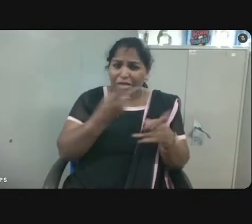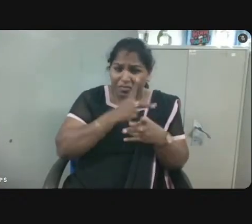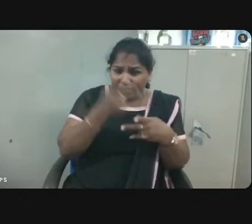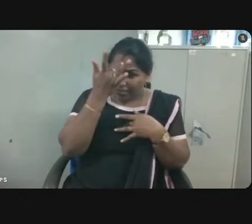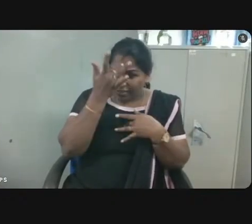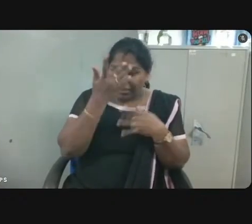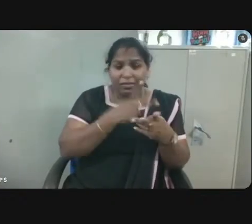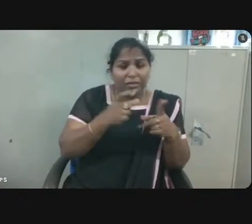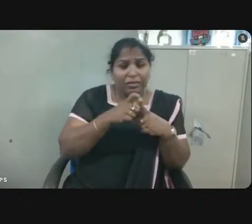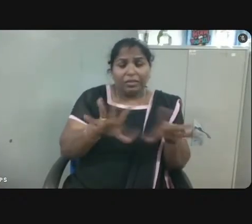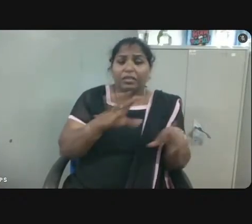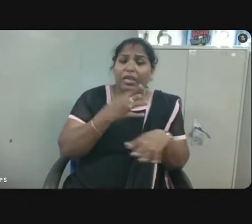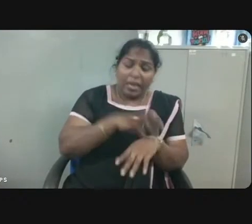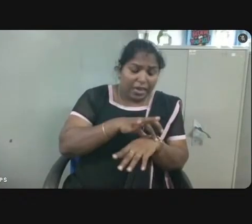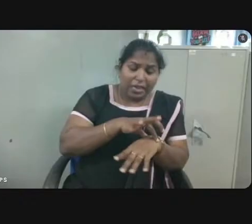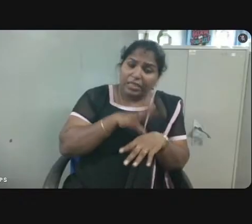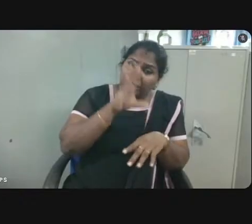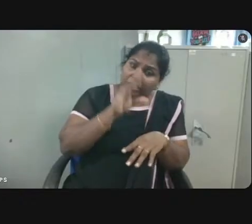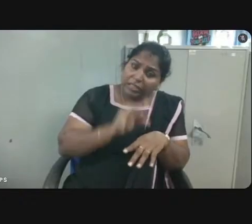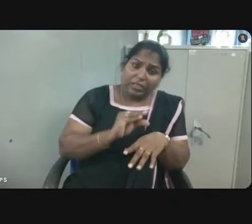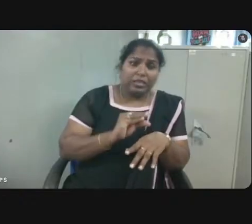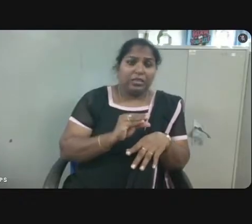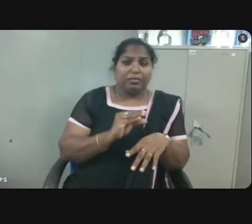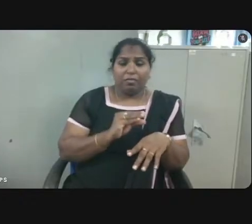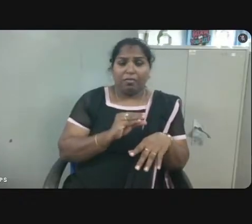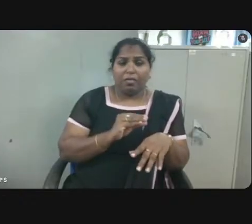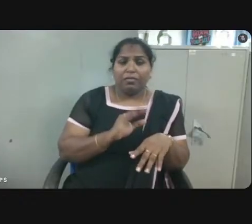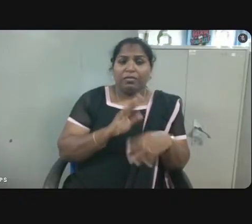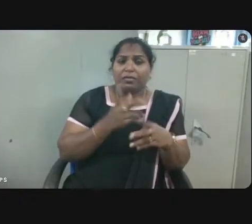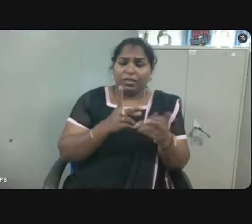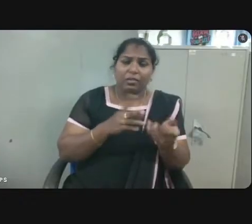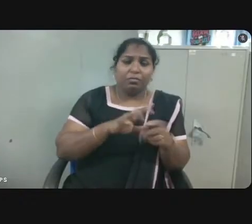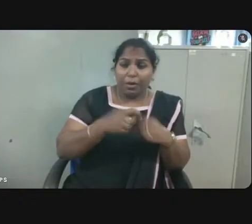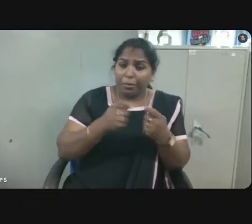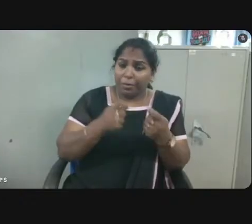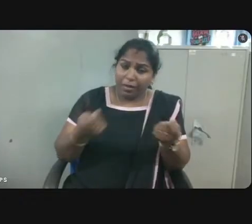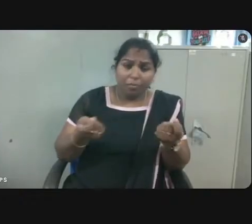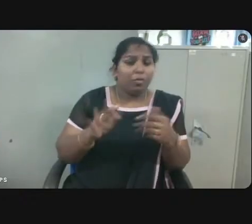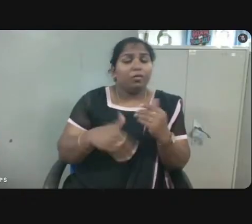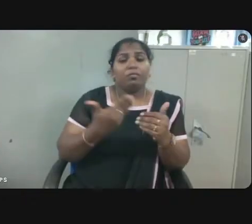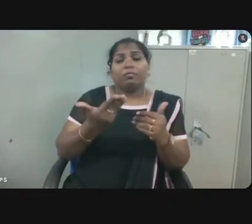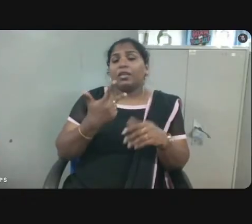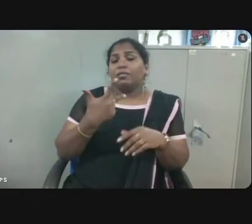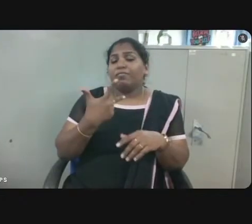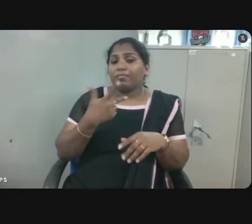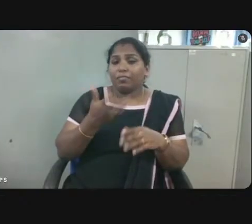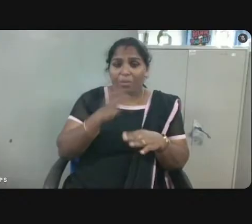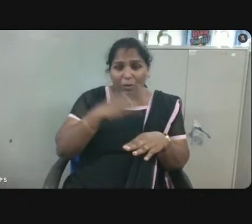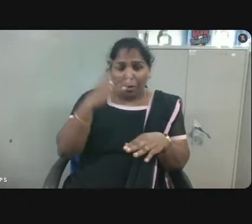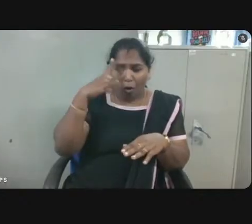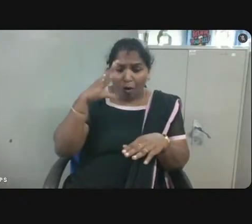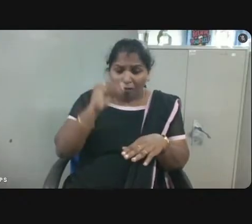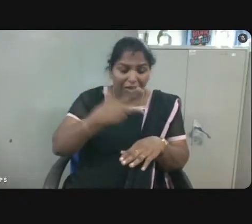പറയുന്നത്. എല്ലിന്റെ കട്ടി പറയുന്നതിന് ബോൺ ഡീമിനറലൈസേഷൻ വന്ന ഒടിവുകൾ വരാം, അനസീഷ്യ റിസ്ക് വരാം. ഇതെല്ലാം